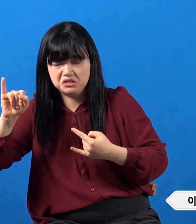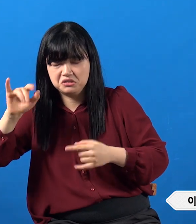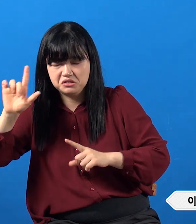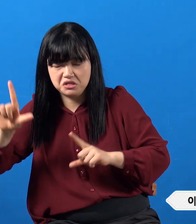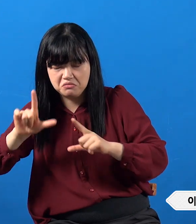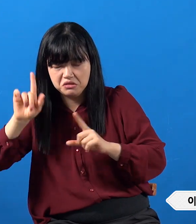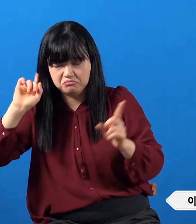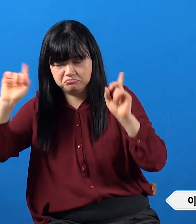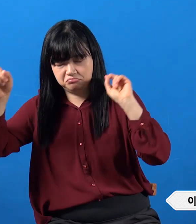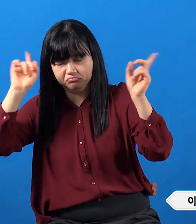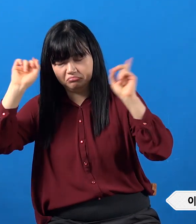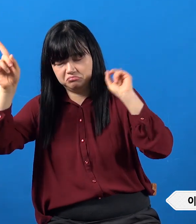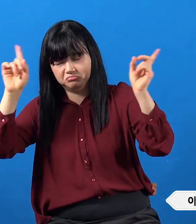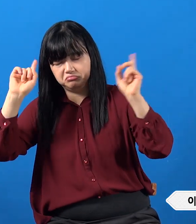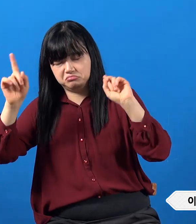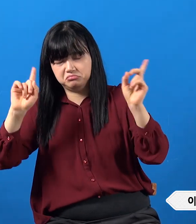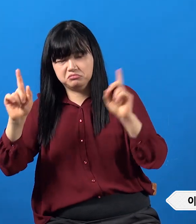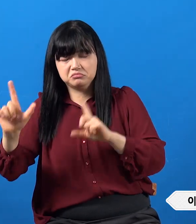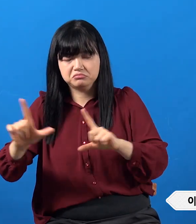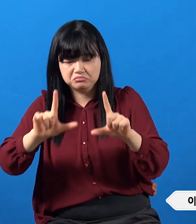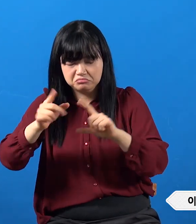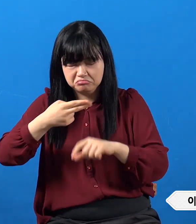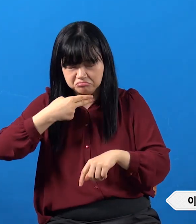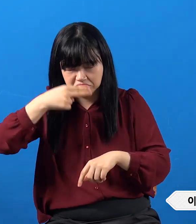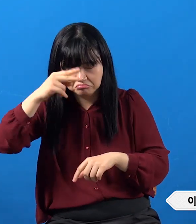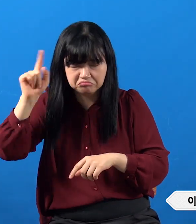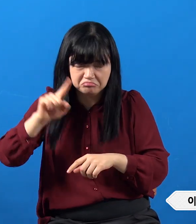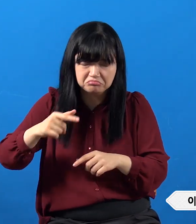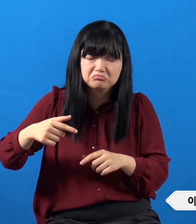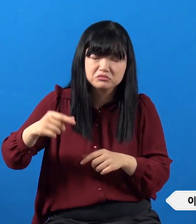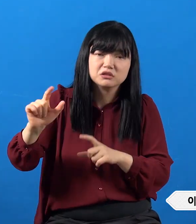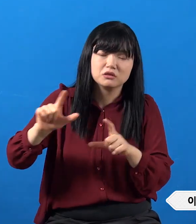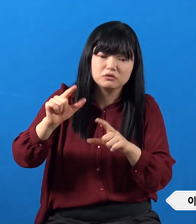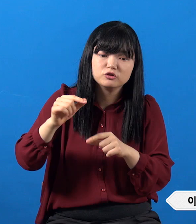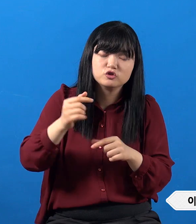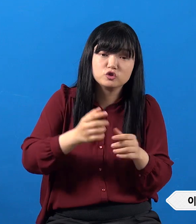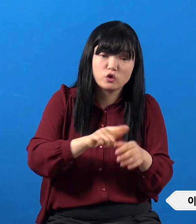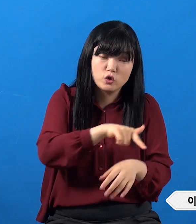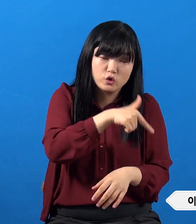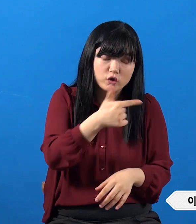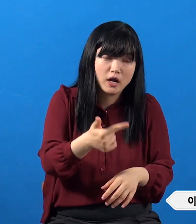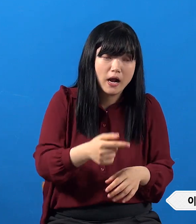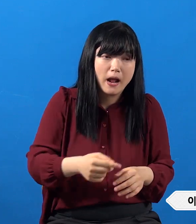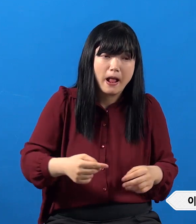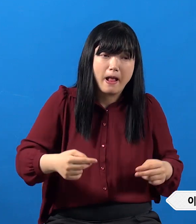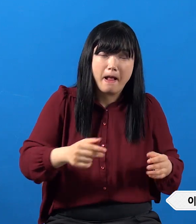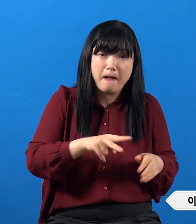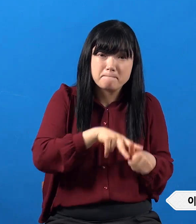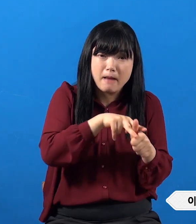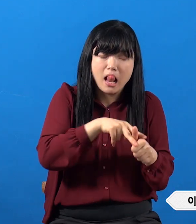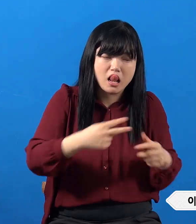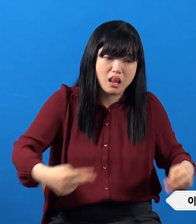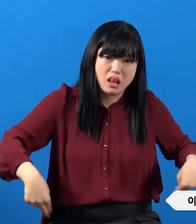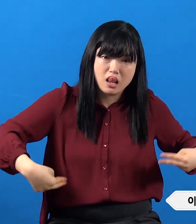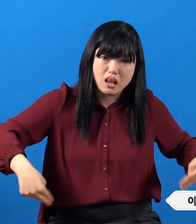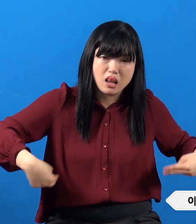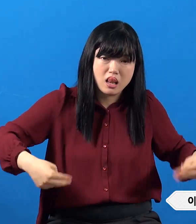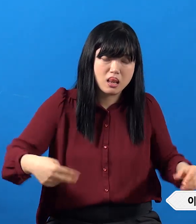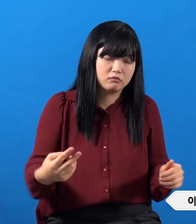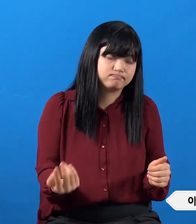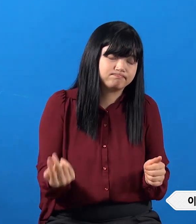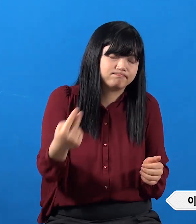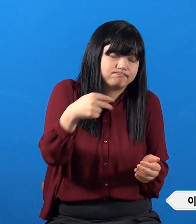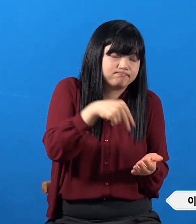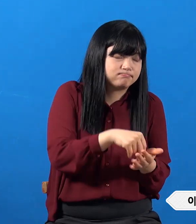인생을 살았습니다. 어느 날 이 사람이 저녁 무렵 마차를 탔어요. 그 당시만 해도 마차 타고 다니던 시절이니까. 마차